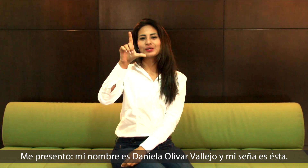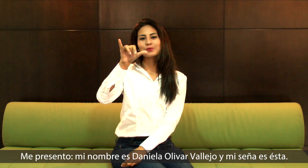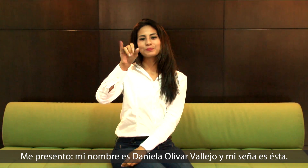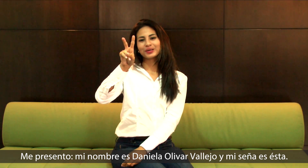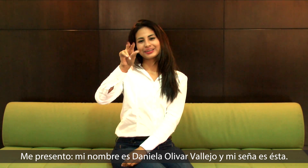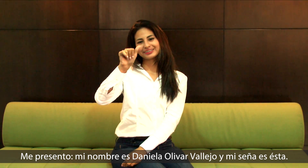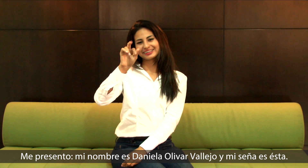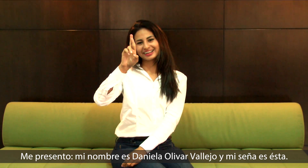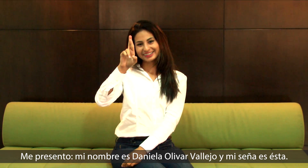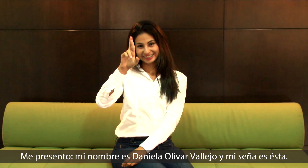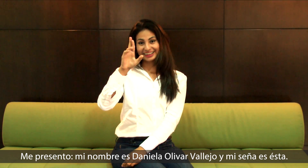Vallejo